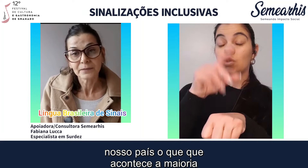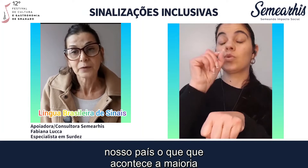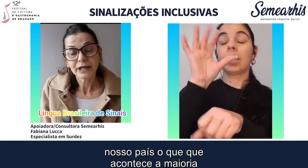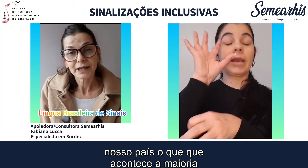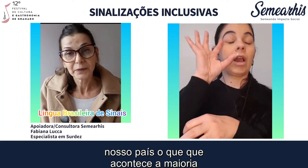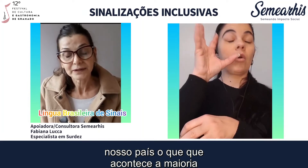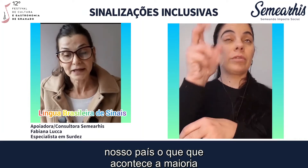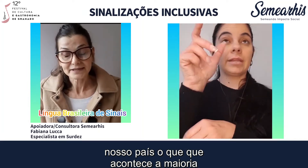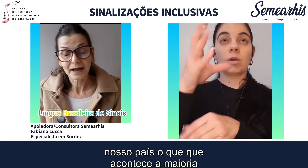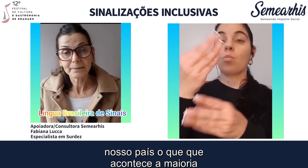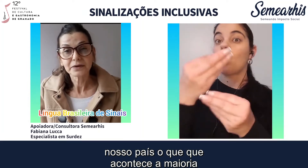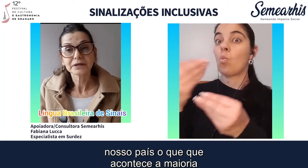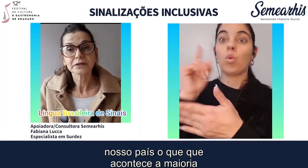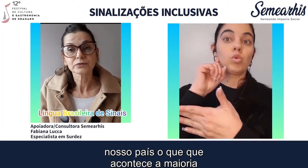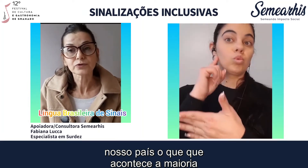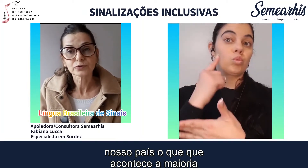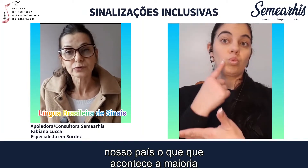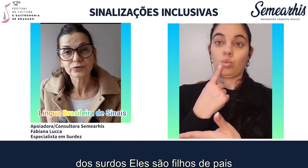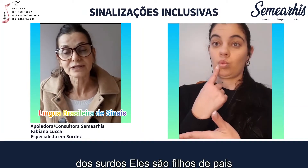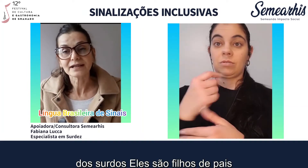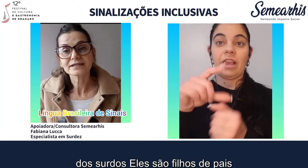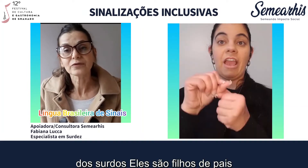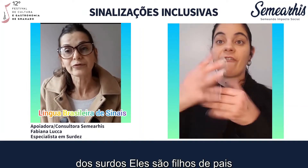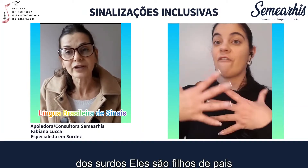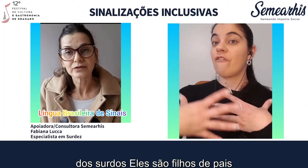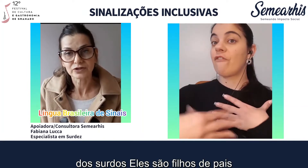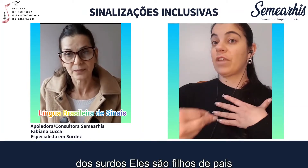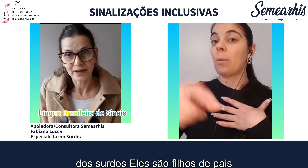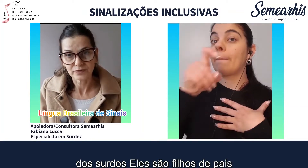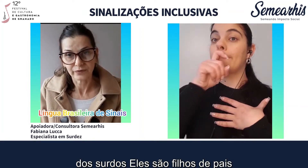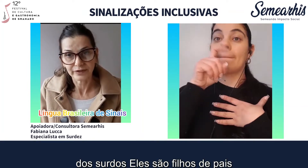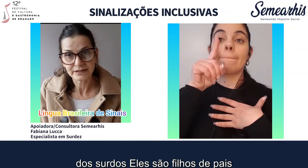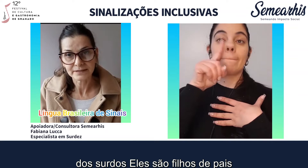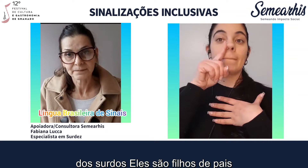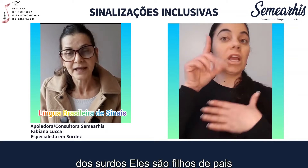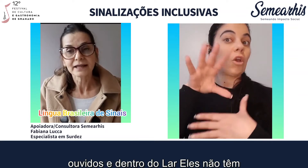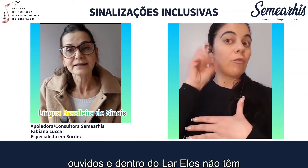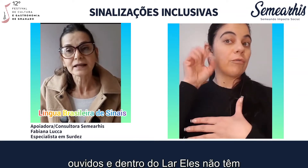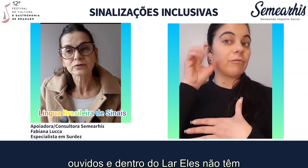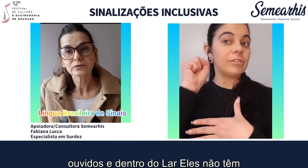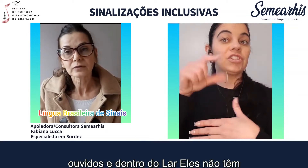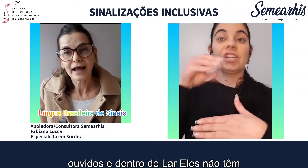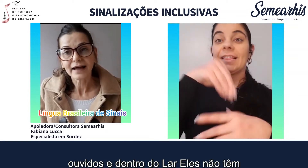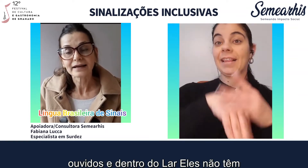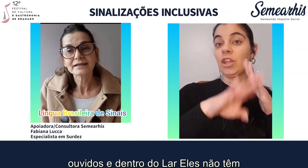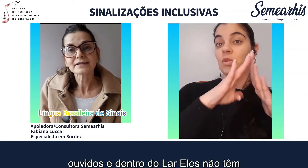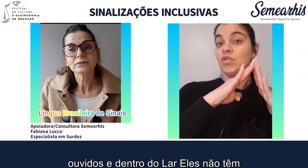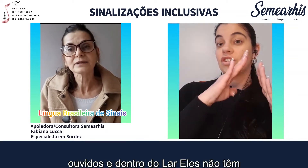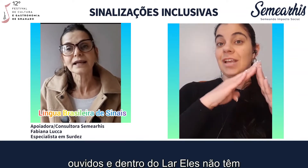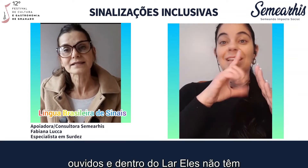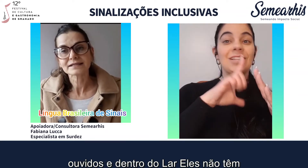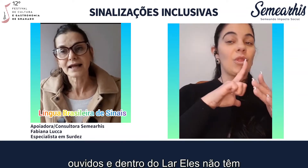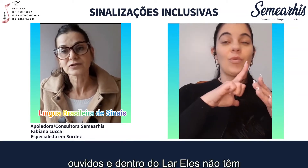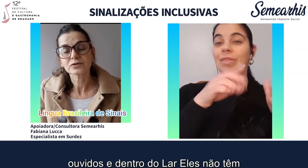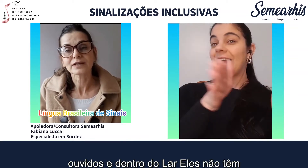país, o que acontece? A maioria dos surdos, eles são filhos de pais ouvintes. E dentro do lar, eles não